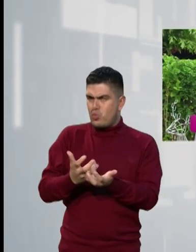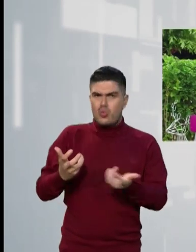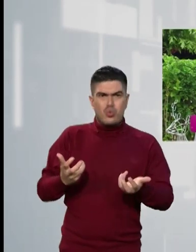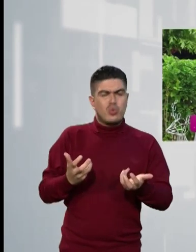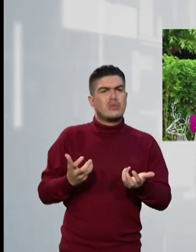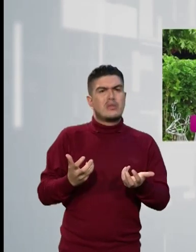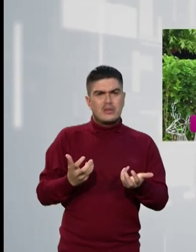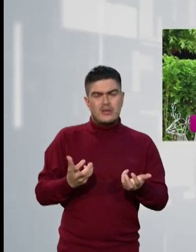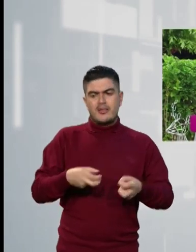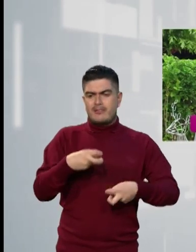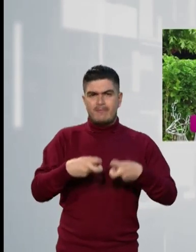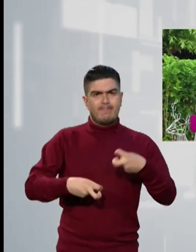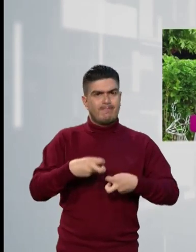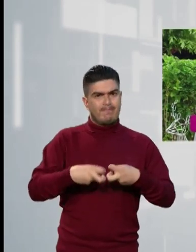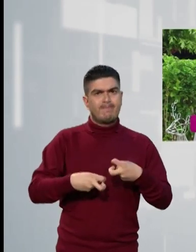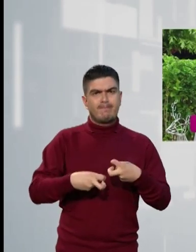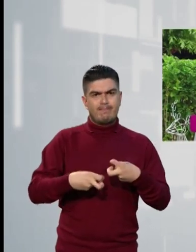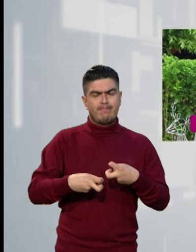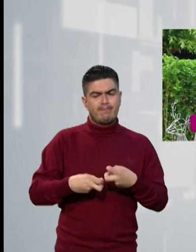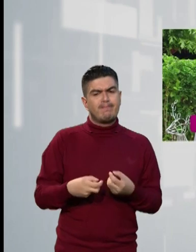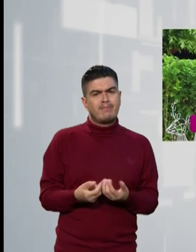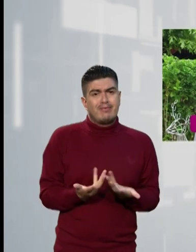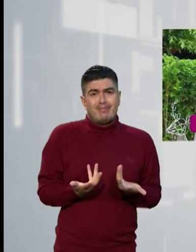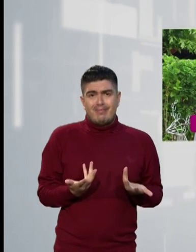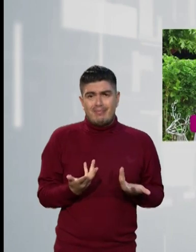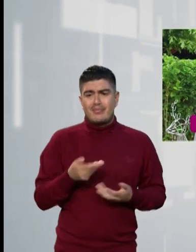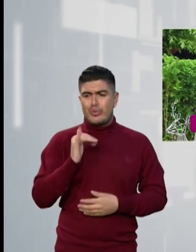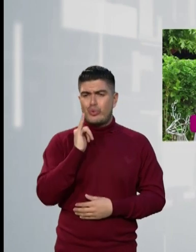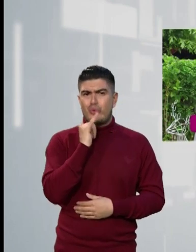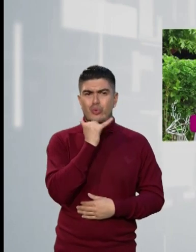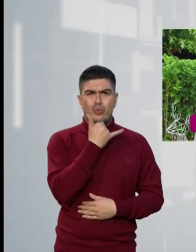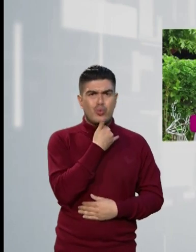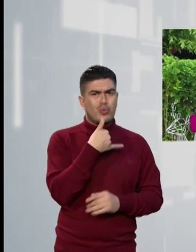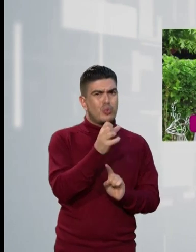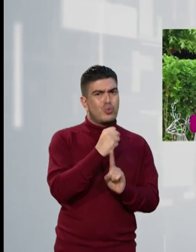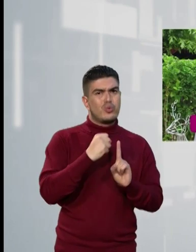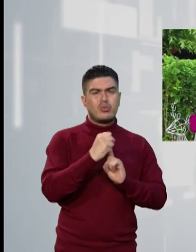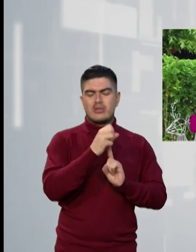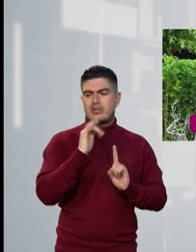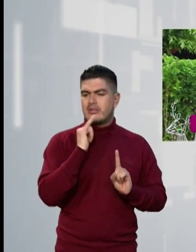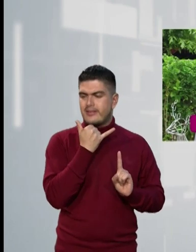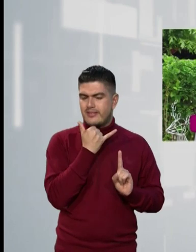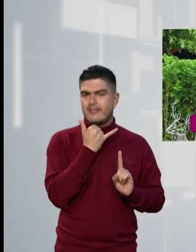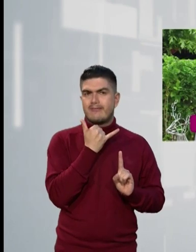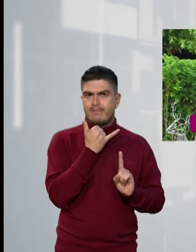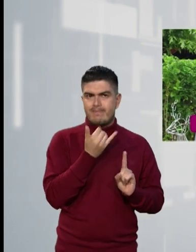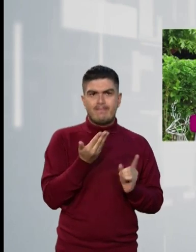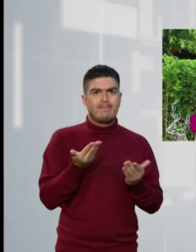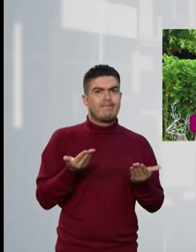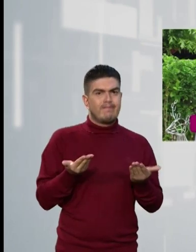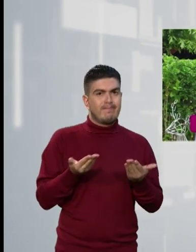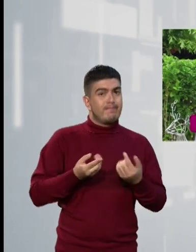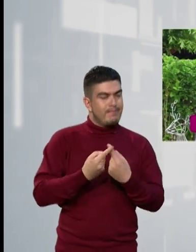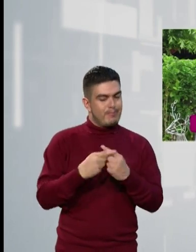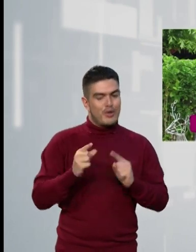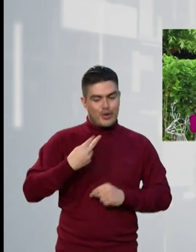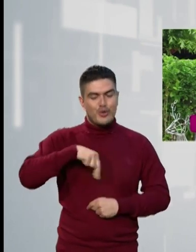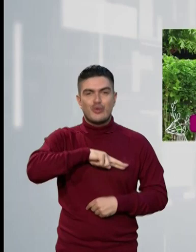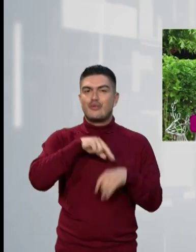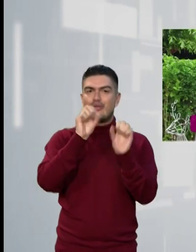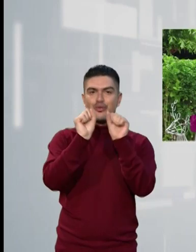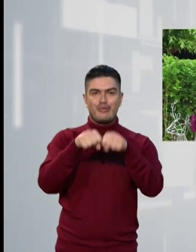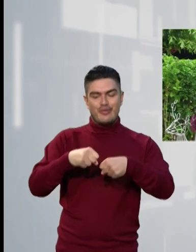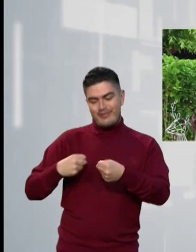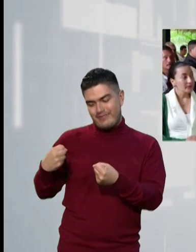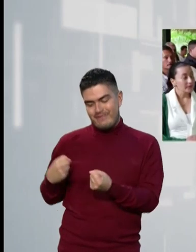vemos que vamos por rumbos equivocados y vemos Que creemos que podemos mediar en algo